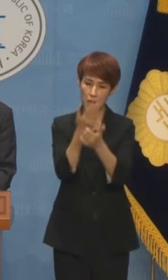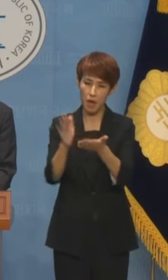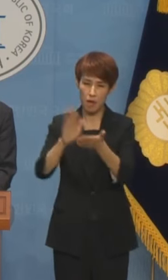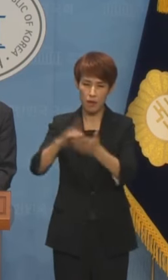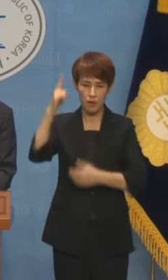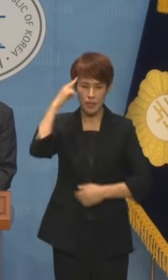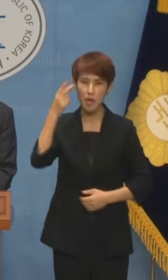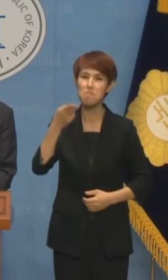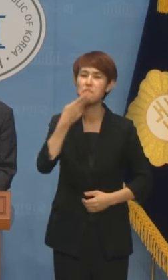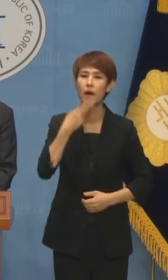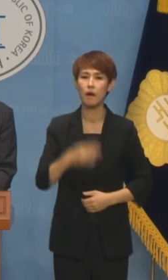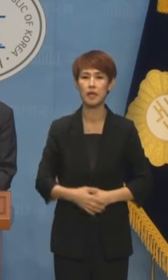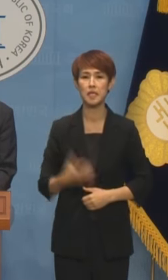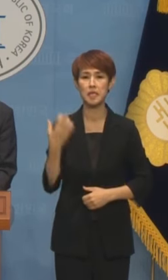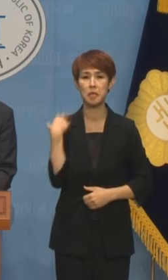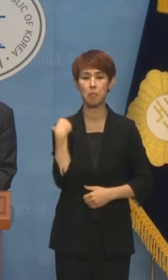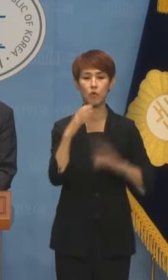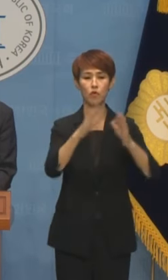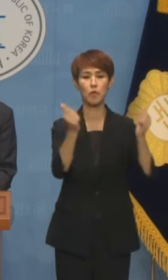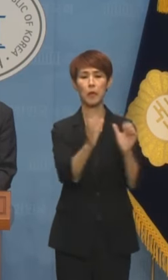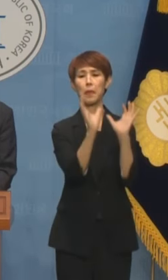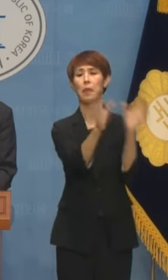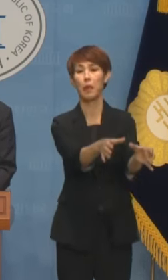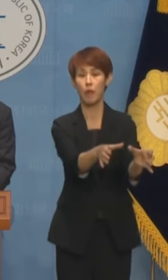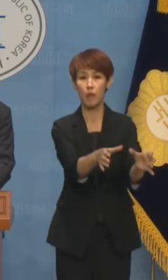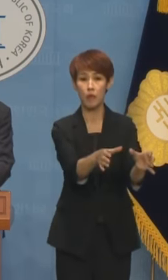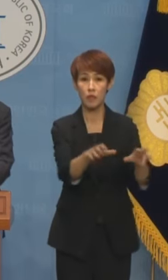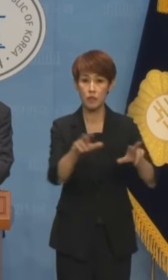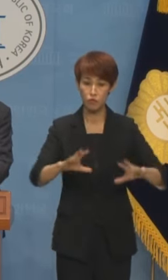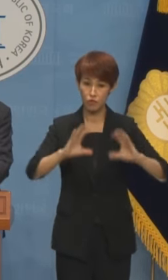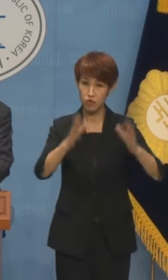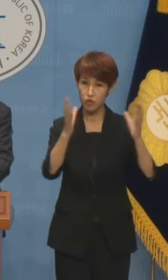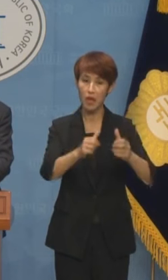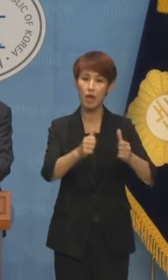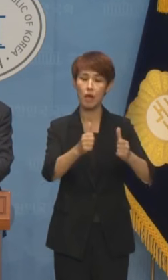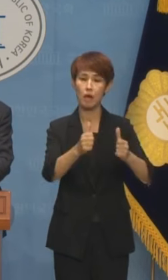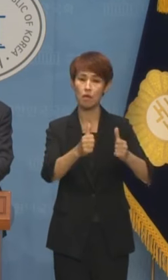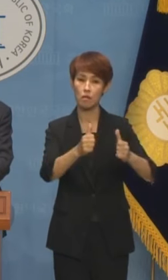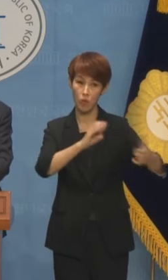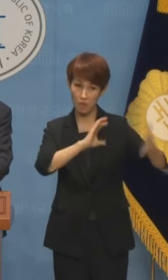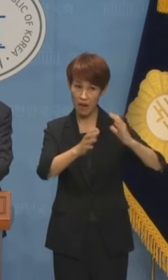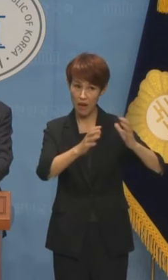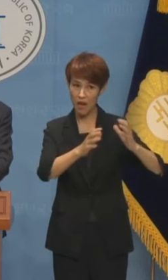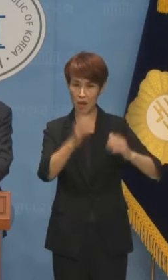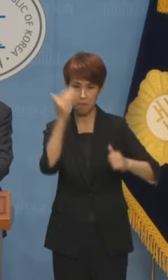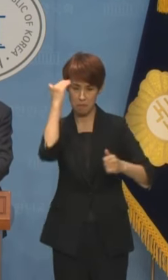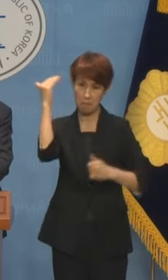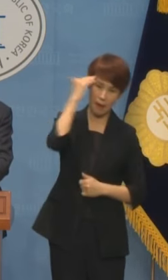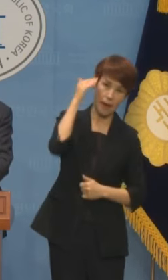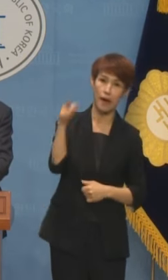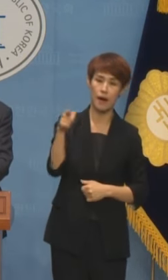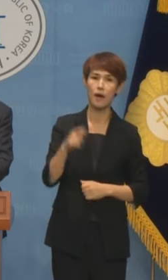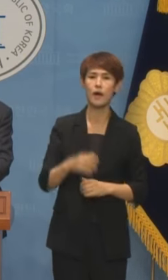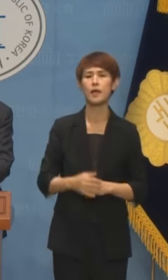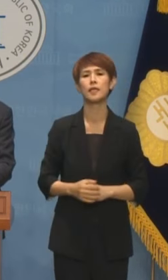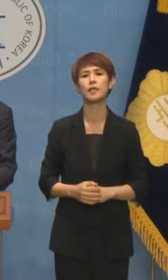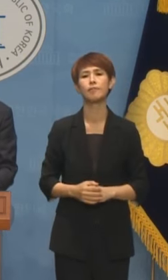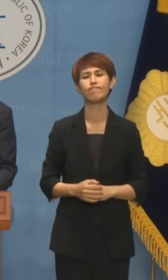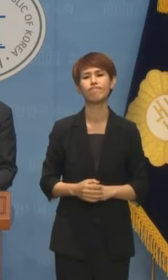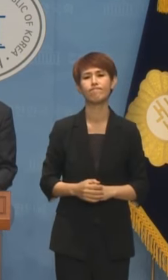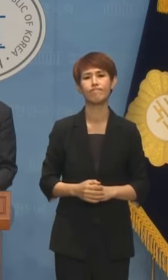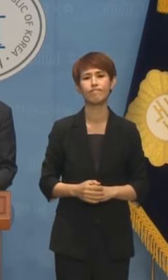책임을 국회에 떠넘기더니 이제는 국회 협상마저도 방해하는 횡포를 부린 것이다.